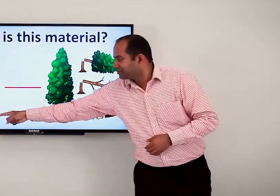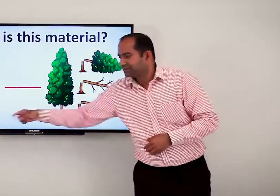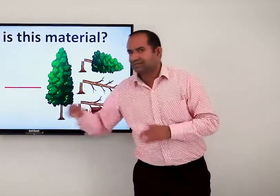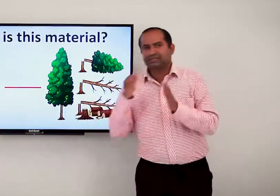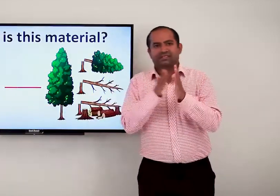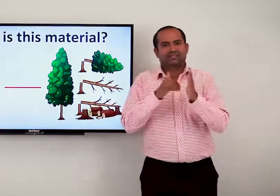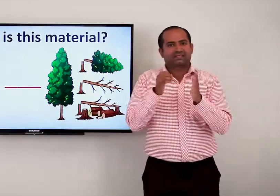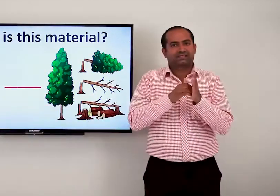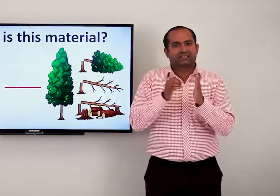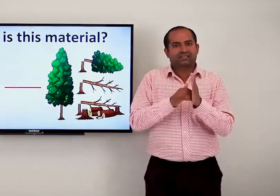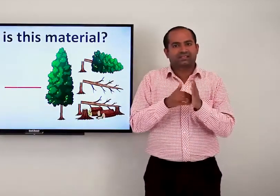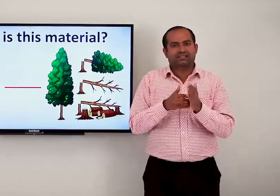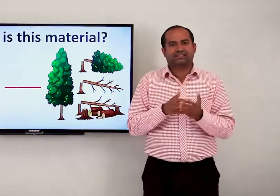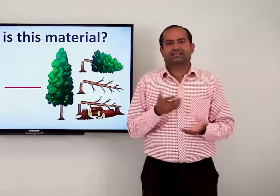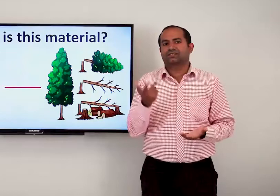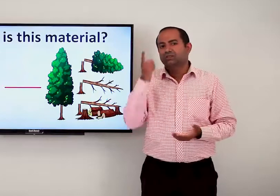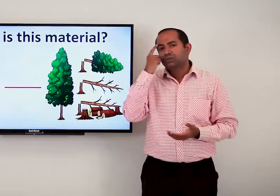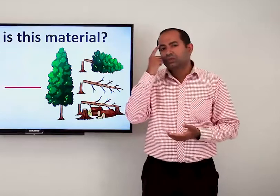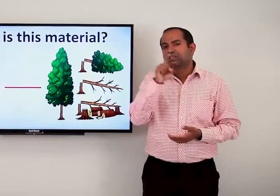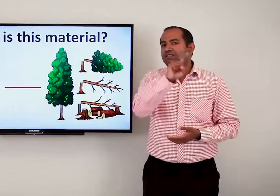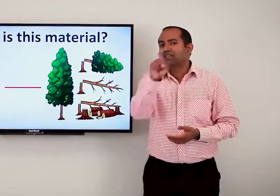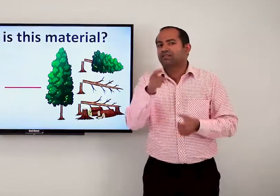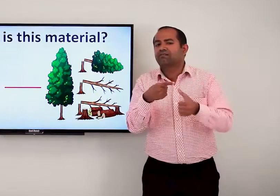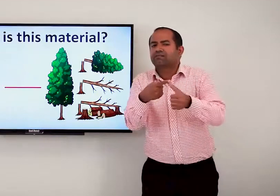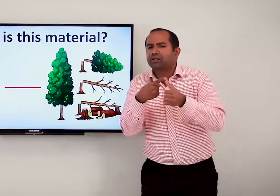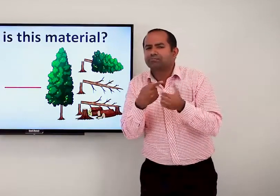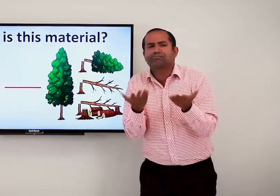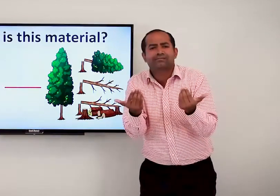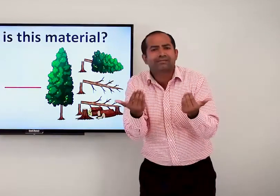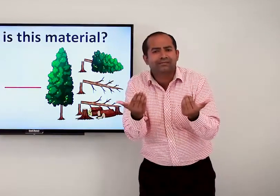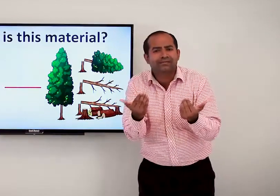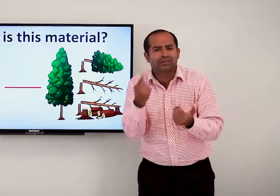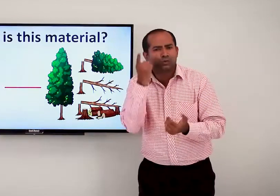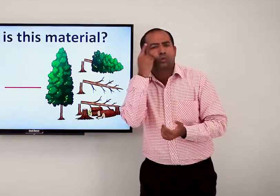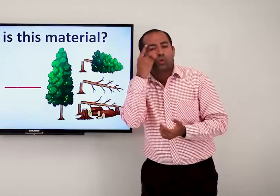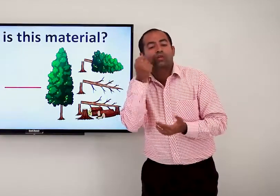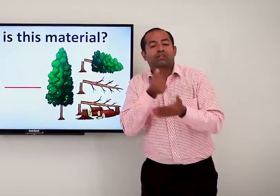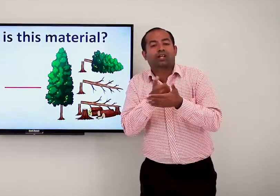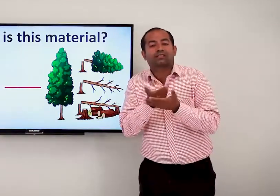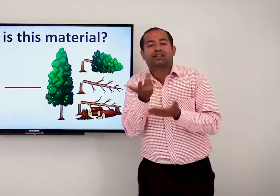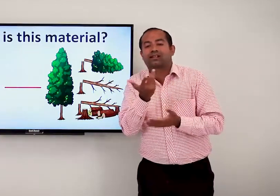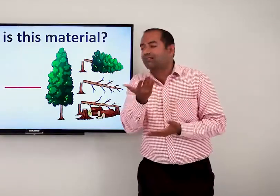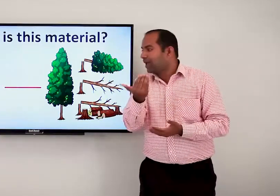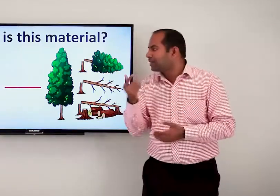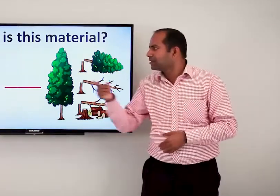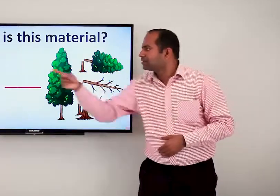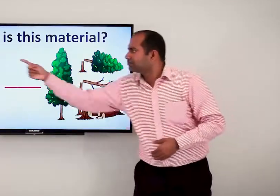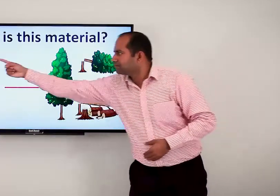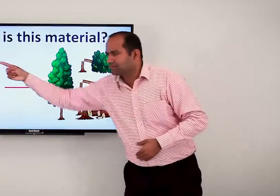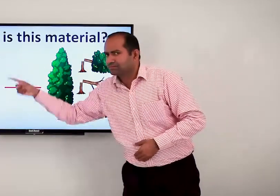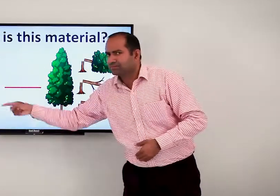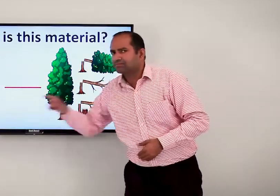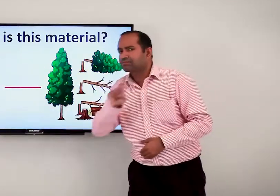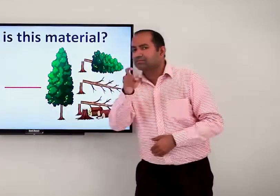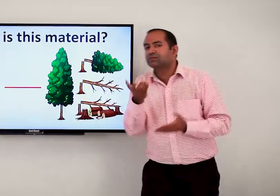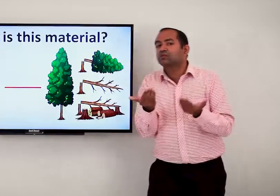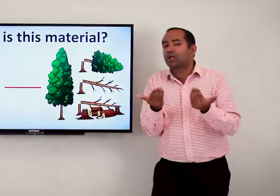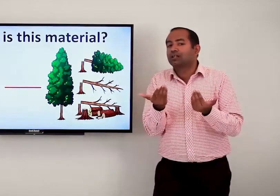लकड़ी। आप सोच का जवाब दें, इन तीनों में से क्या ग्लास या धात